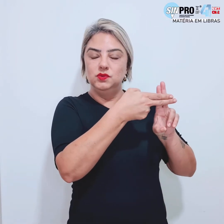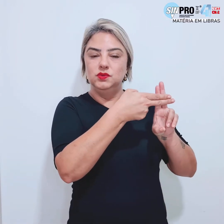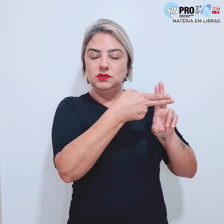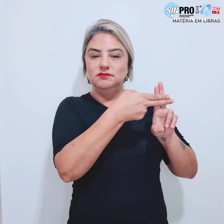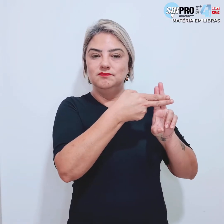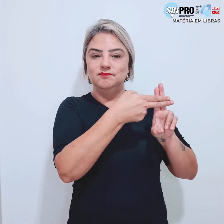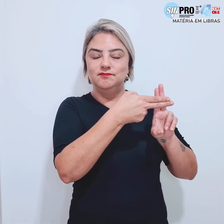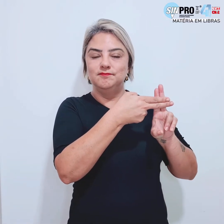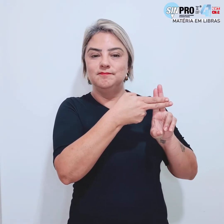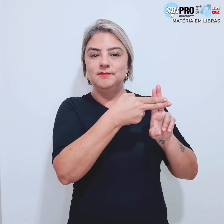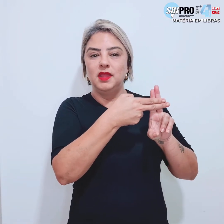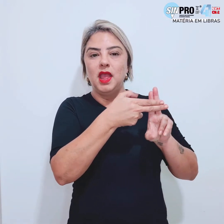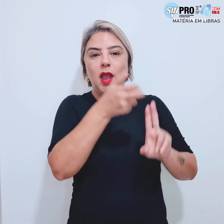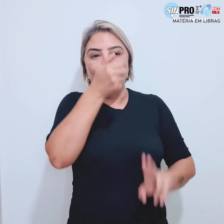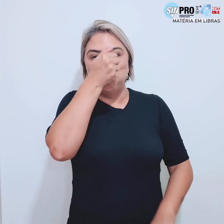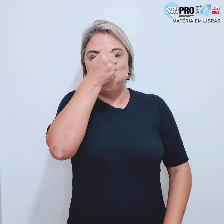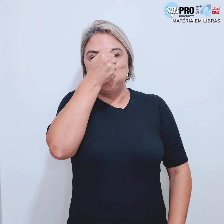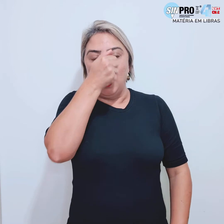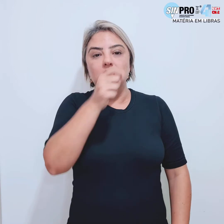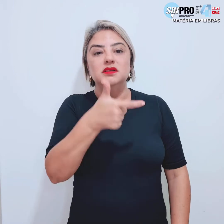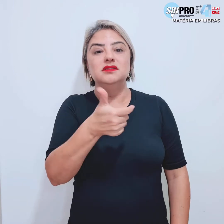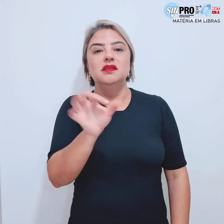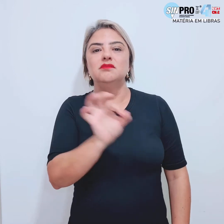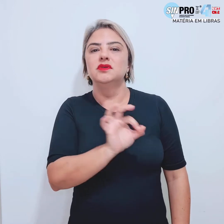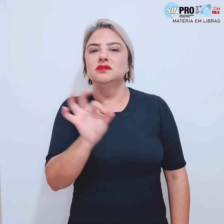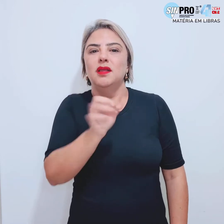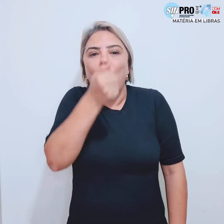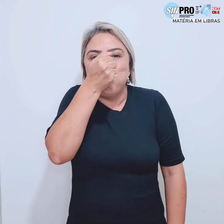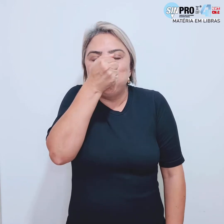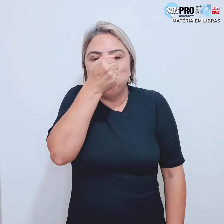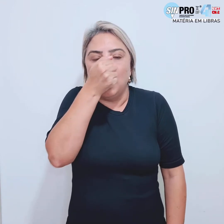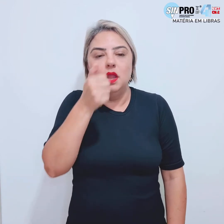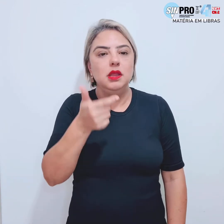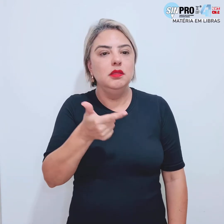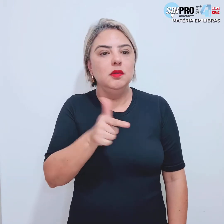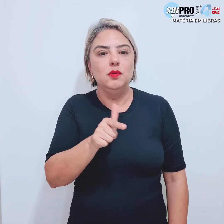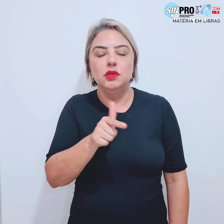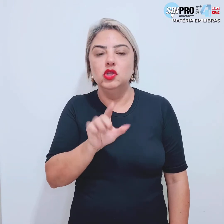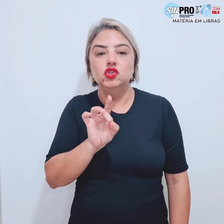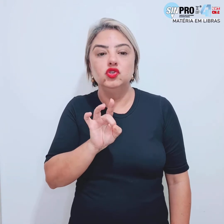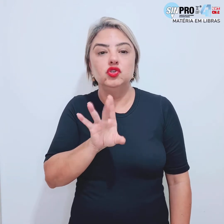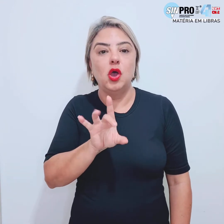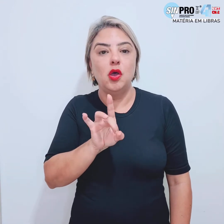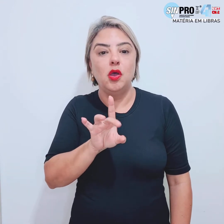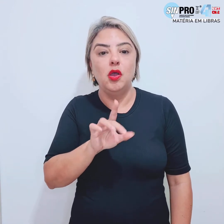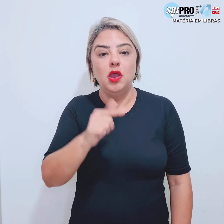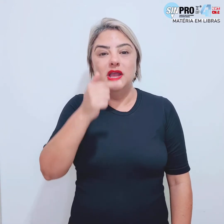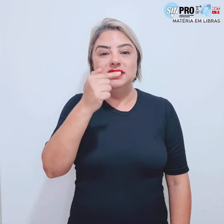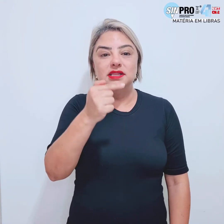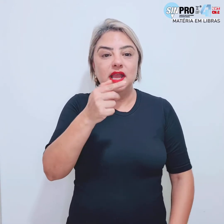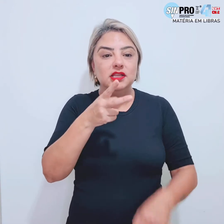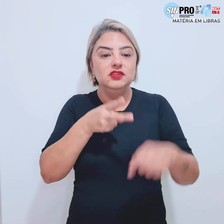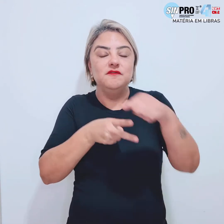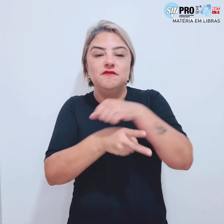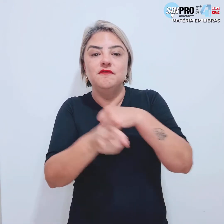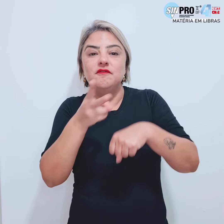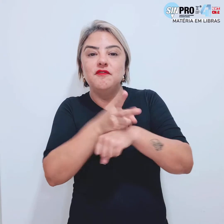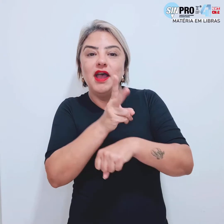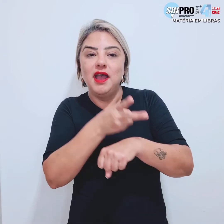de Saúde chegou a 100% e que havia apenas 7 vagas de